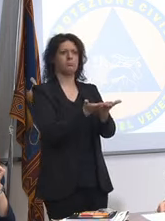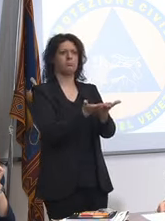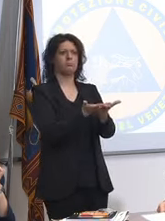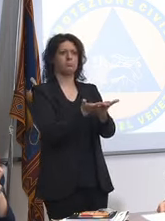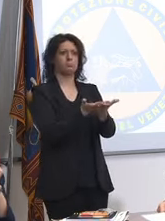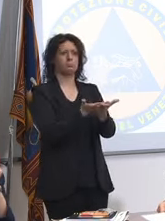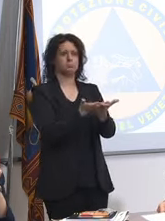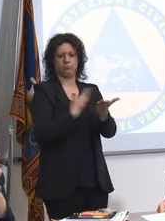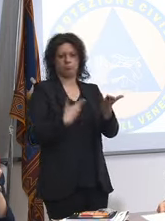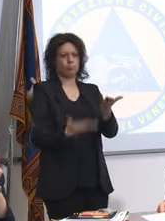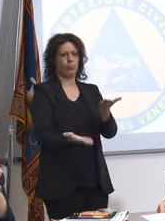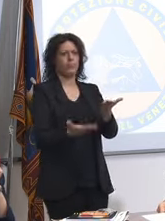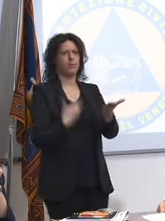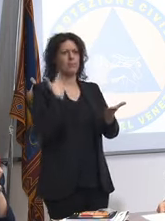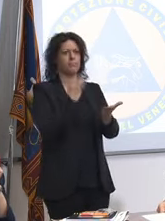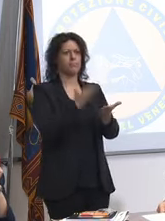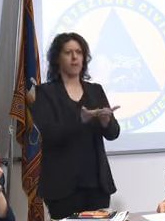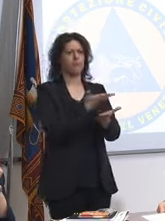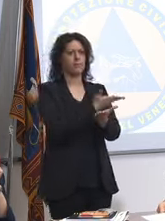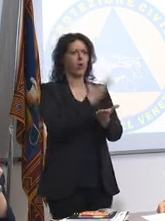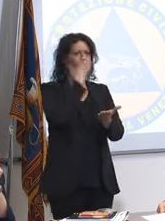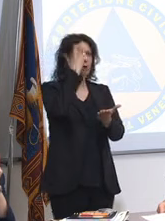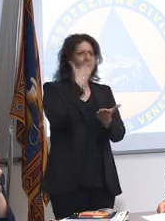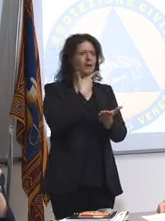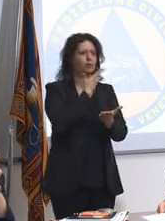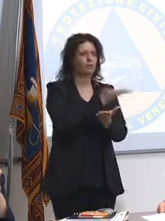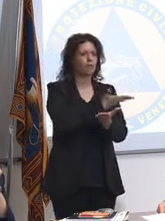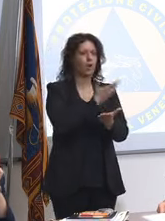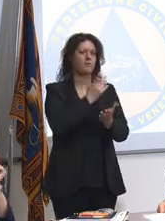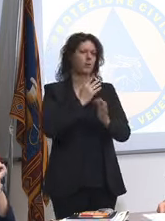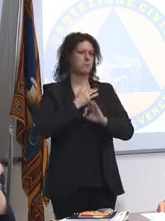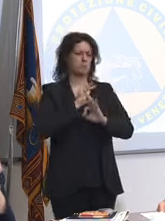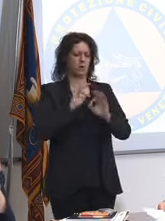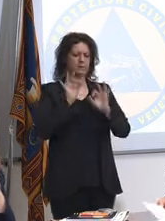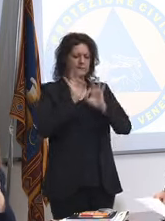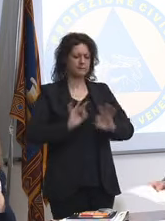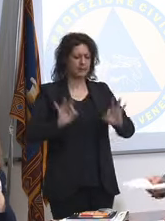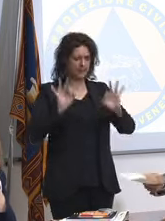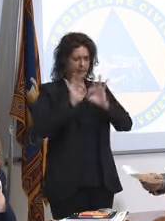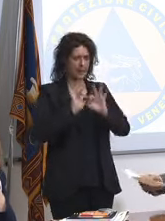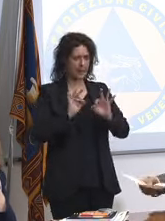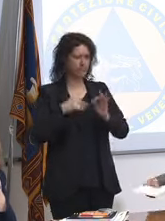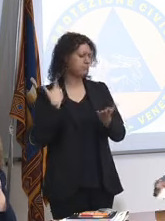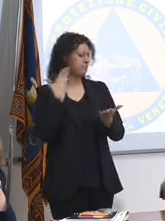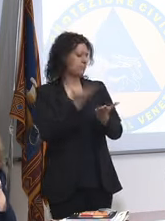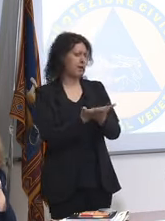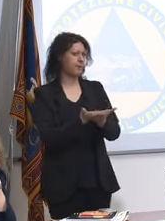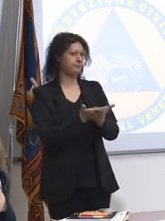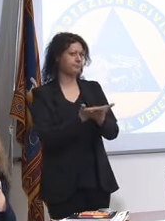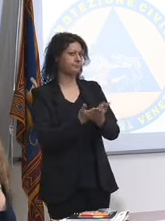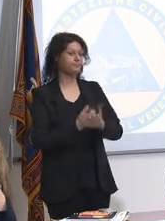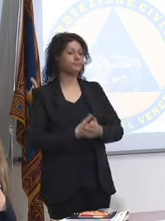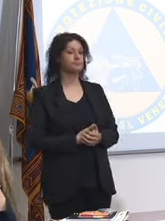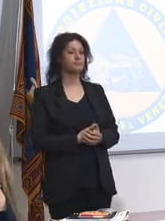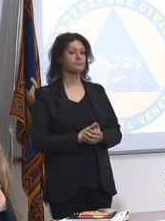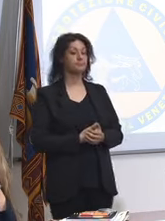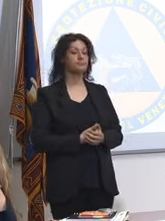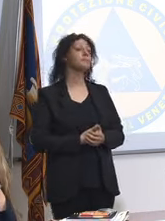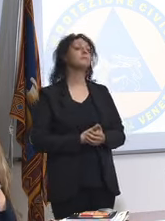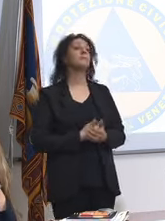d'ore, 3 ore il pomeriggio del venerdì. Se servono decisioni